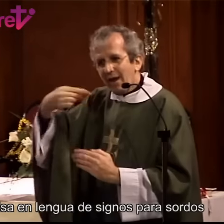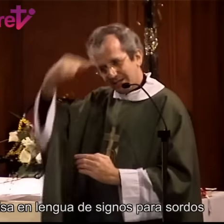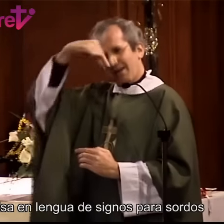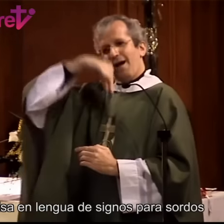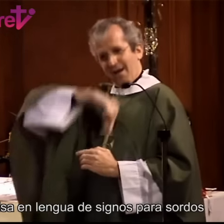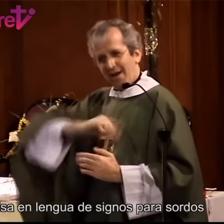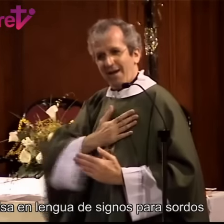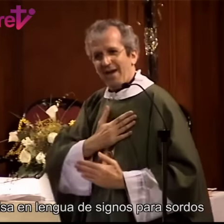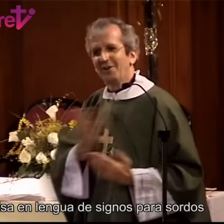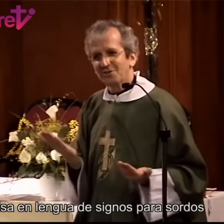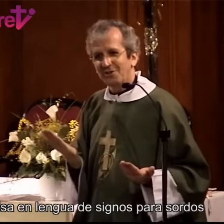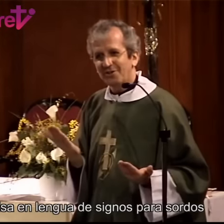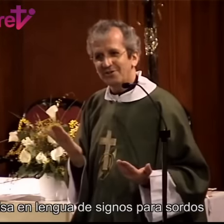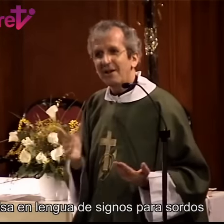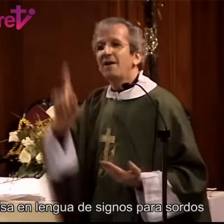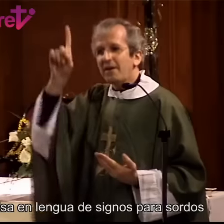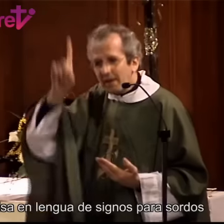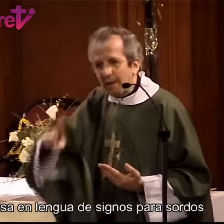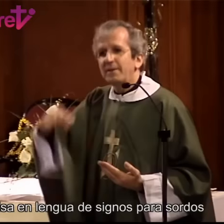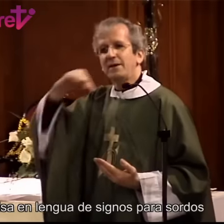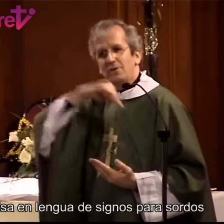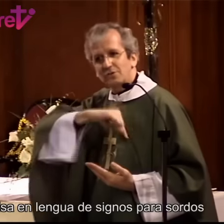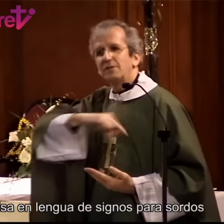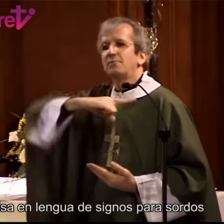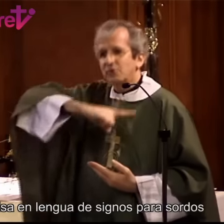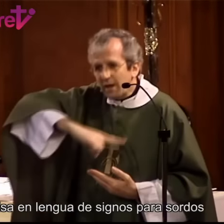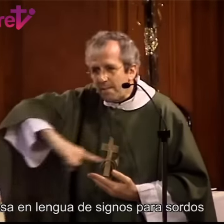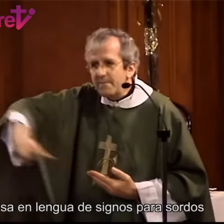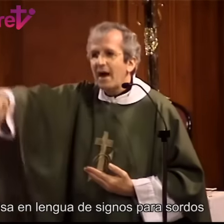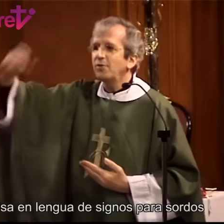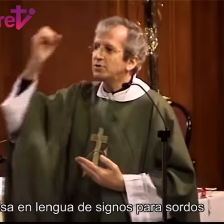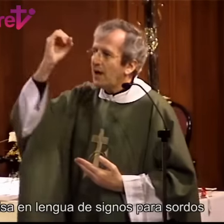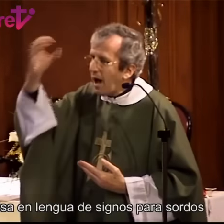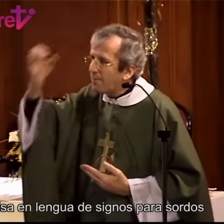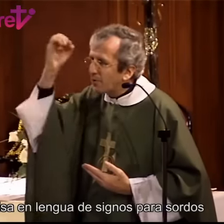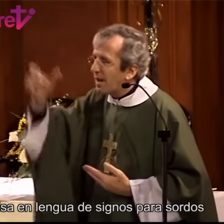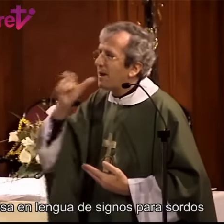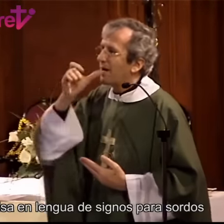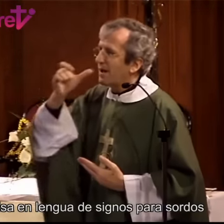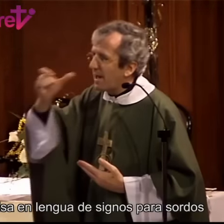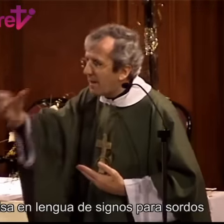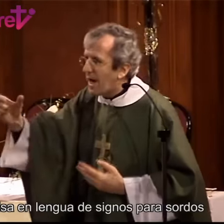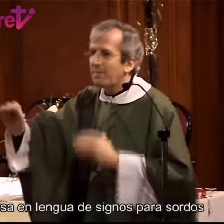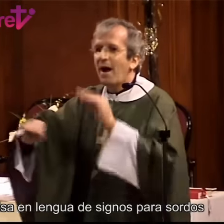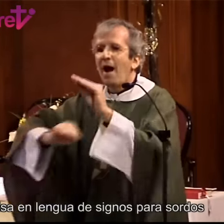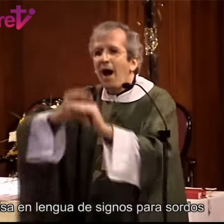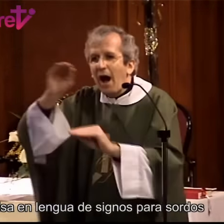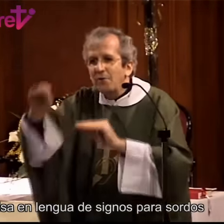está en nosotros y también nos sentimos enviados a proclamar la palabra, a